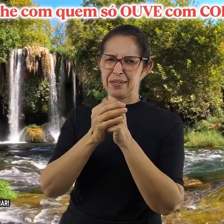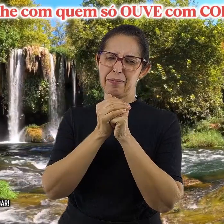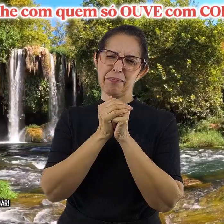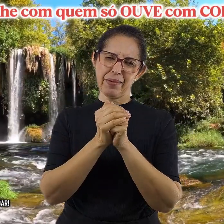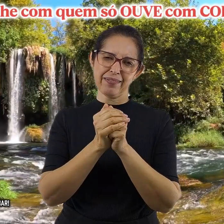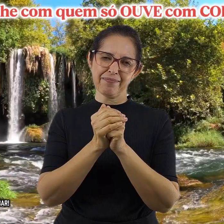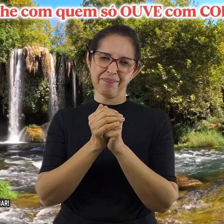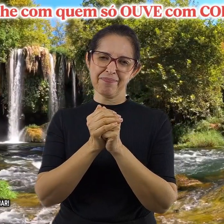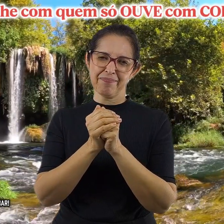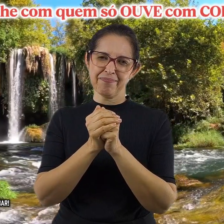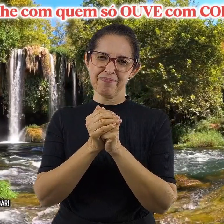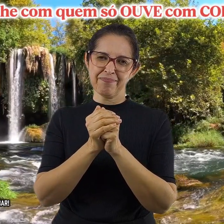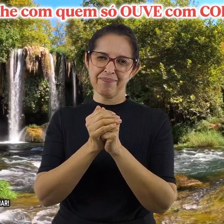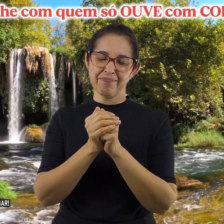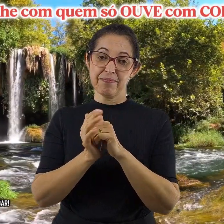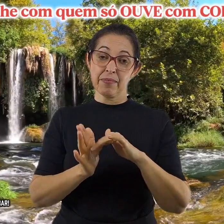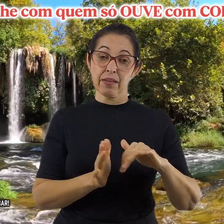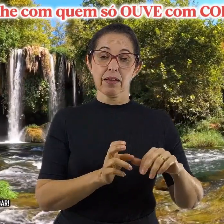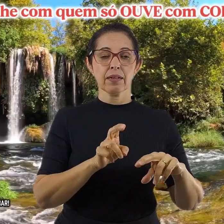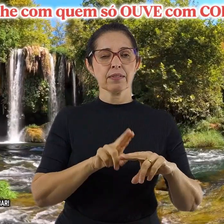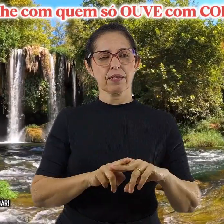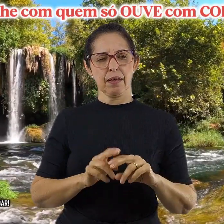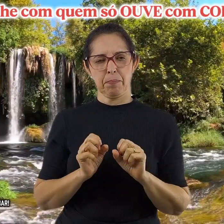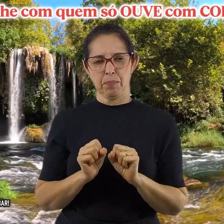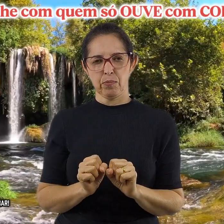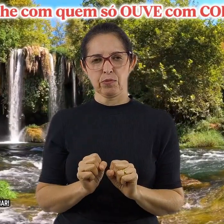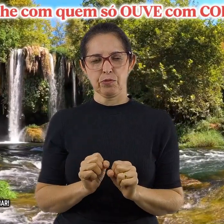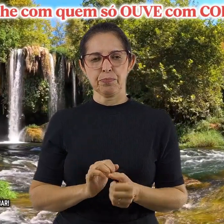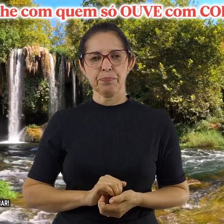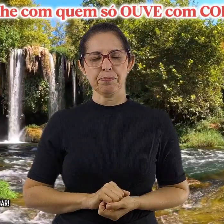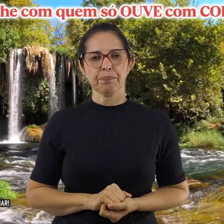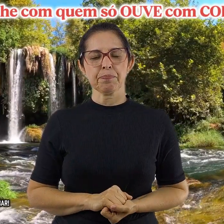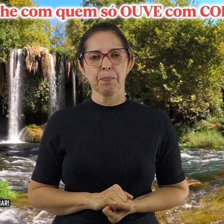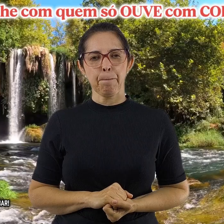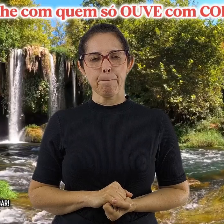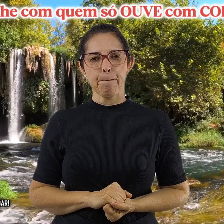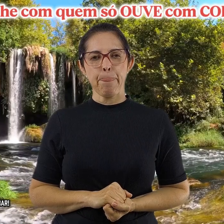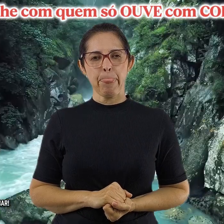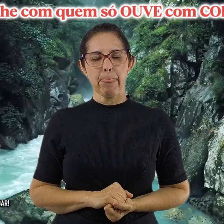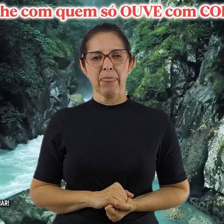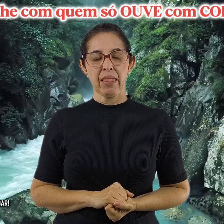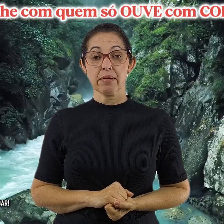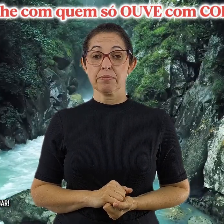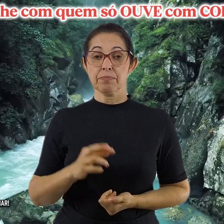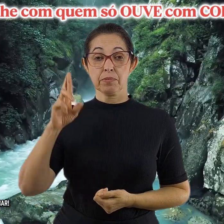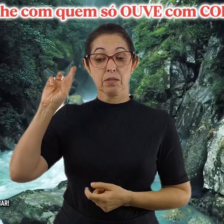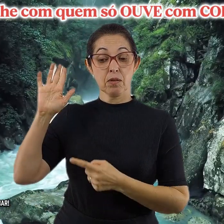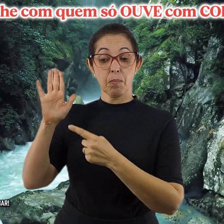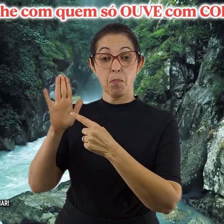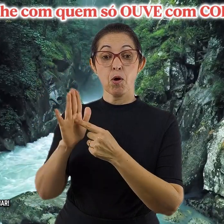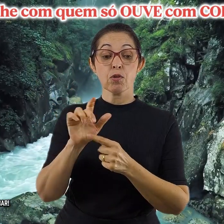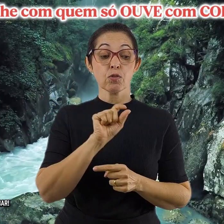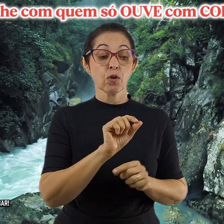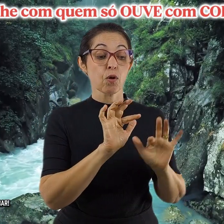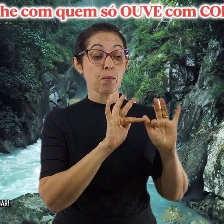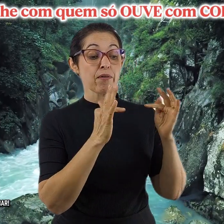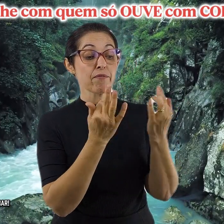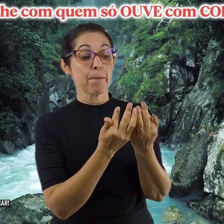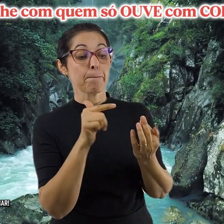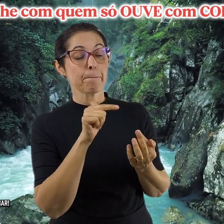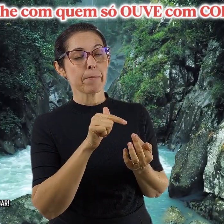A igreja pode se assentar. O Senhor deu um dom também acerca de uma família que disse: olha, vocês